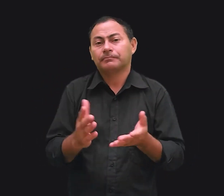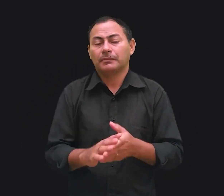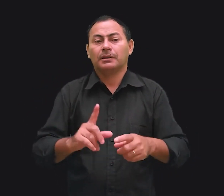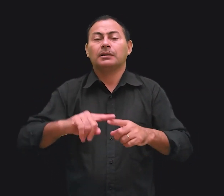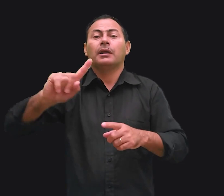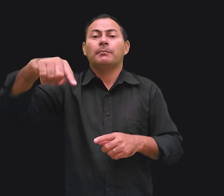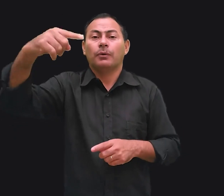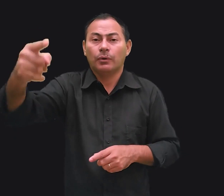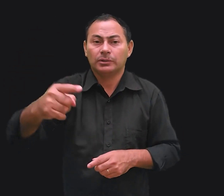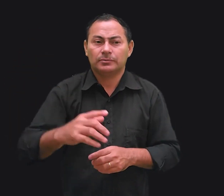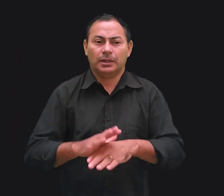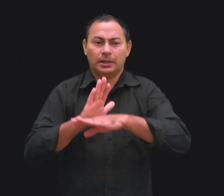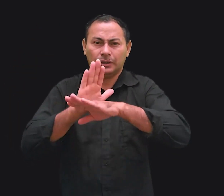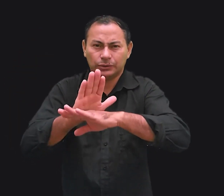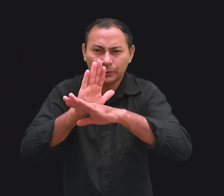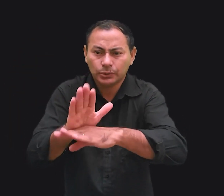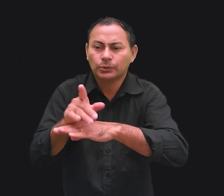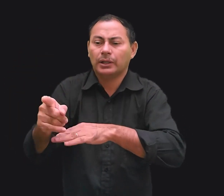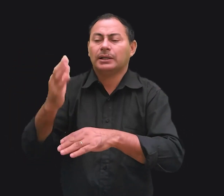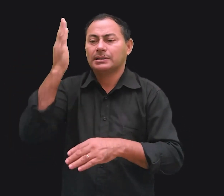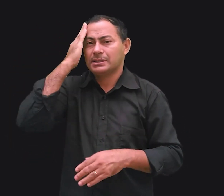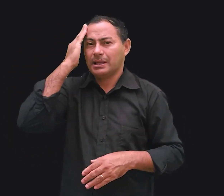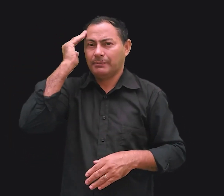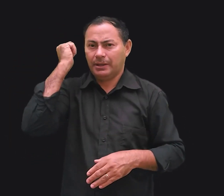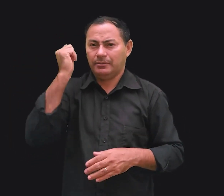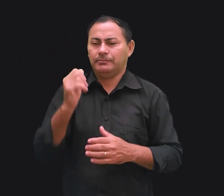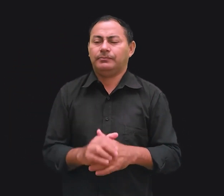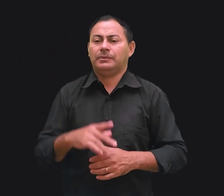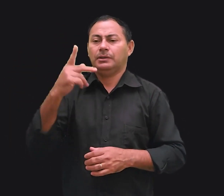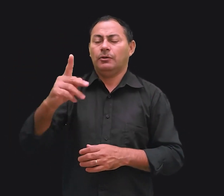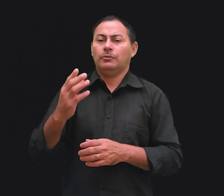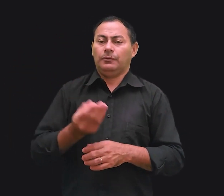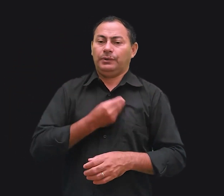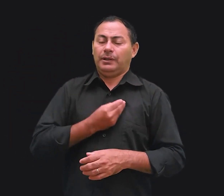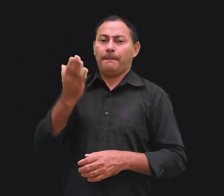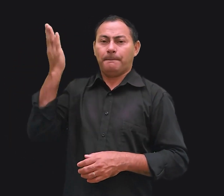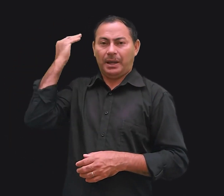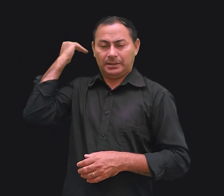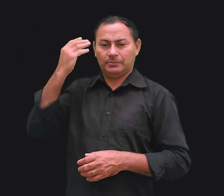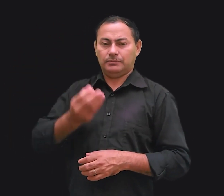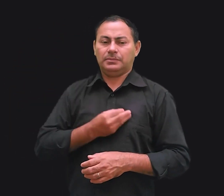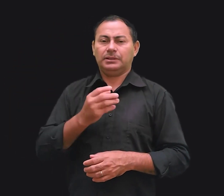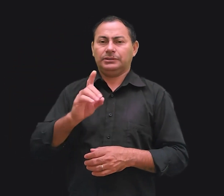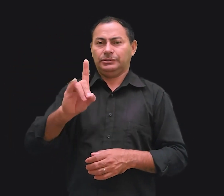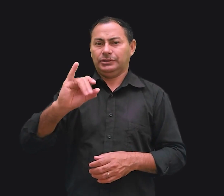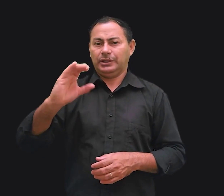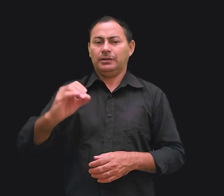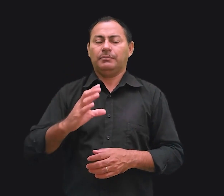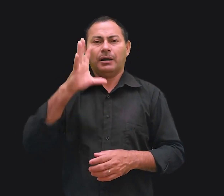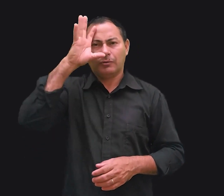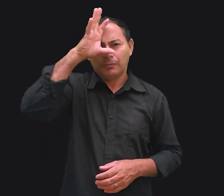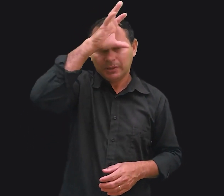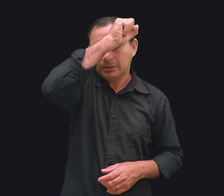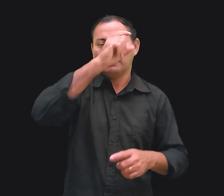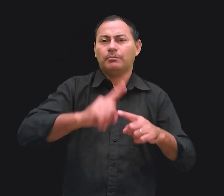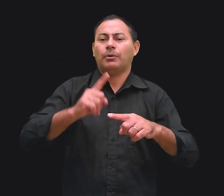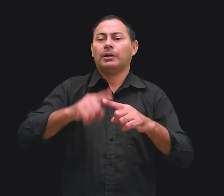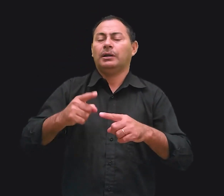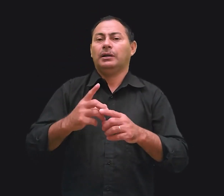Bom, mais tarde, ajudou muito ela a saber do seu passado, o passado de Dick, para compreender por